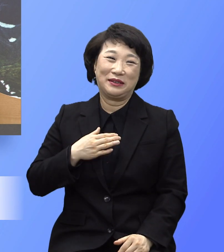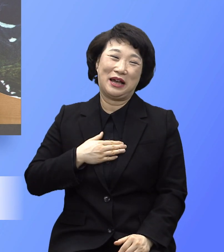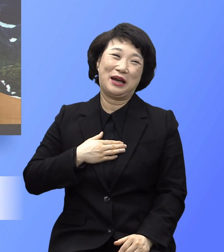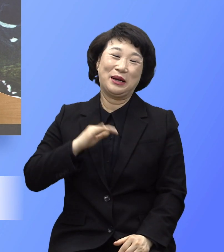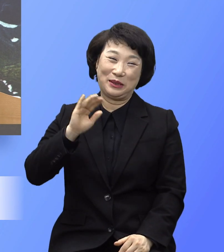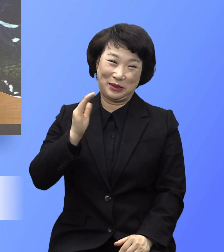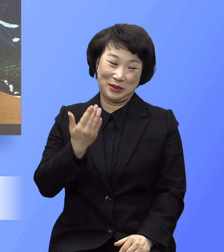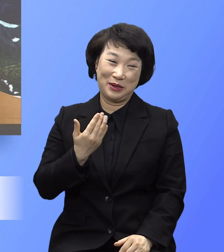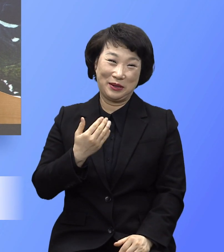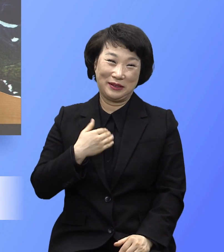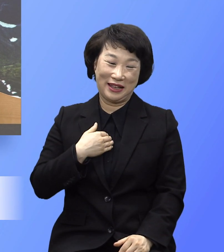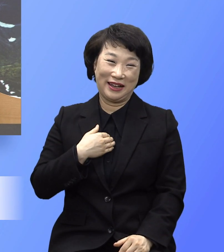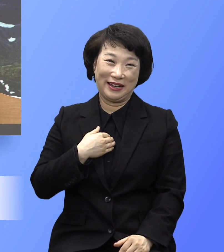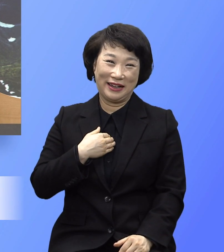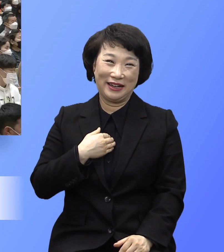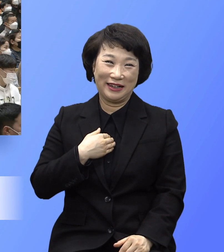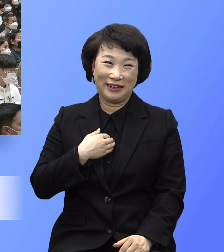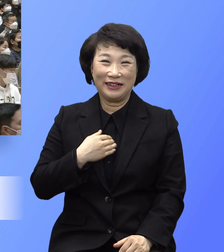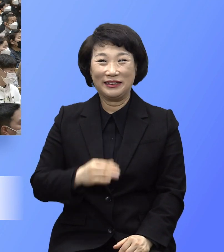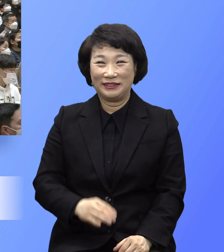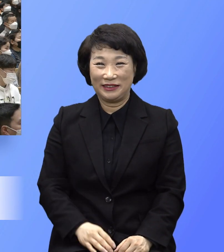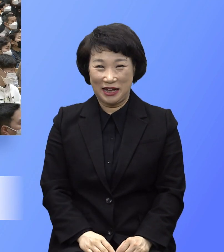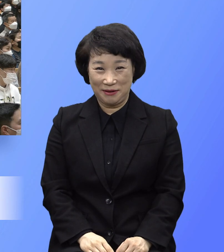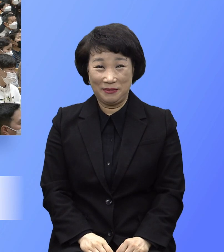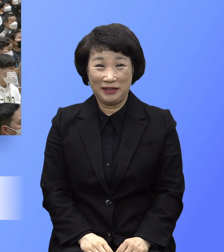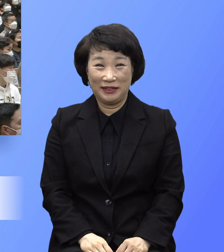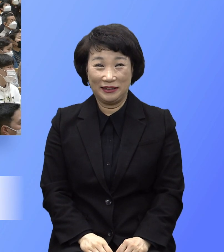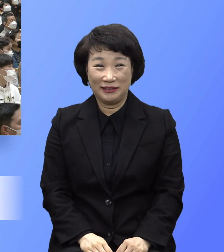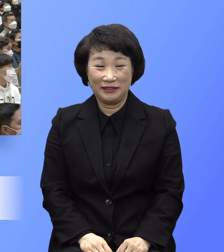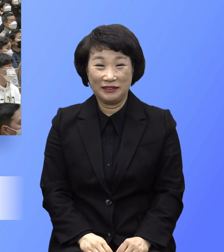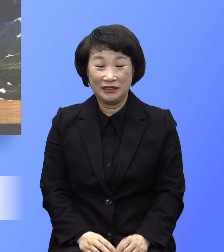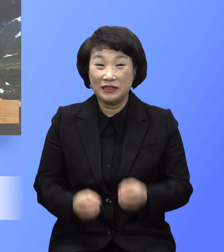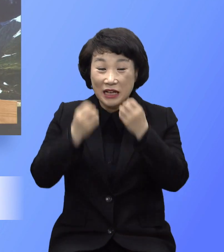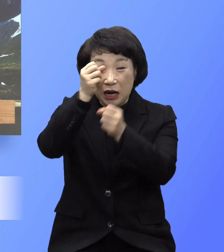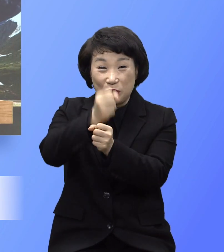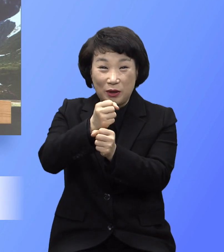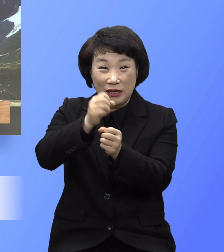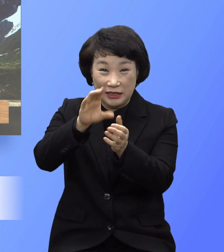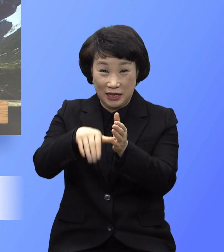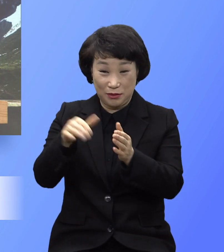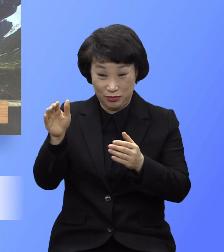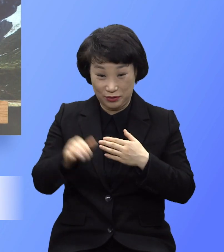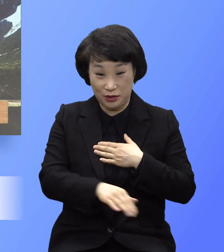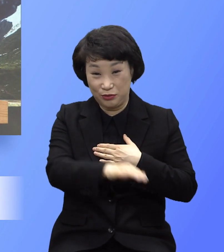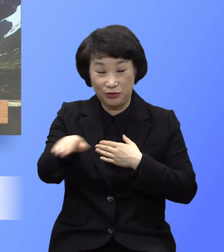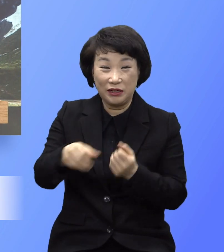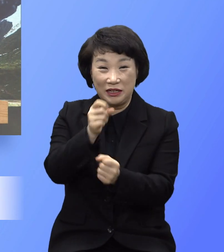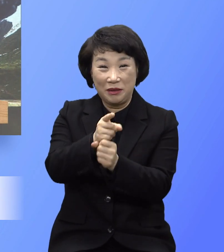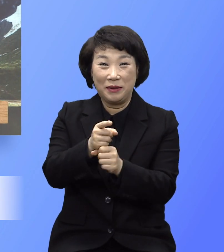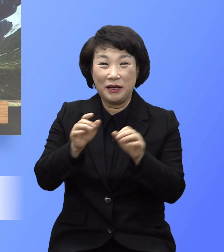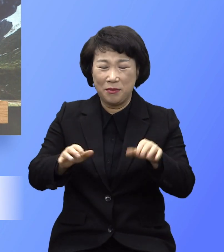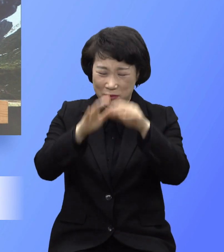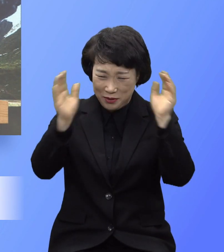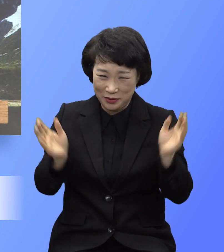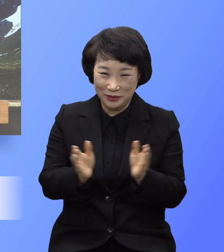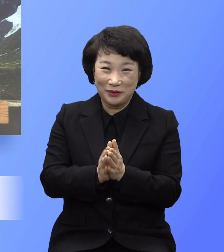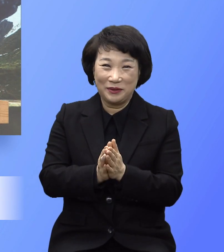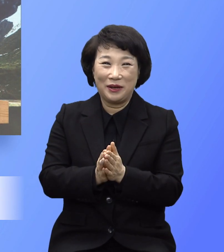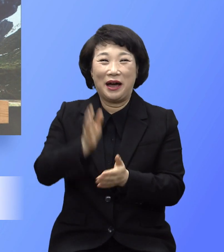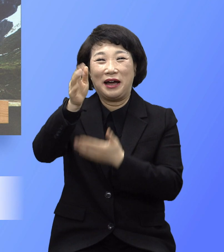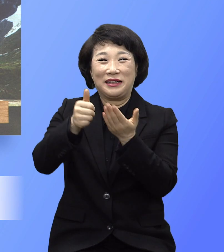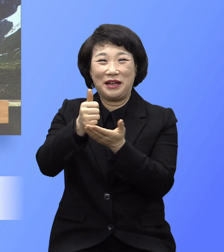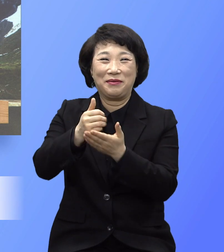될 수 있다는 사실에 대해서 창조 때부터 이미 하나님은